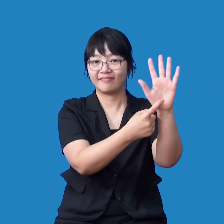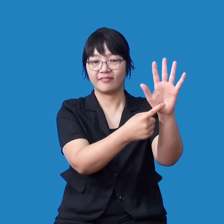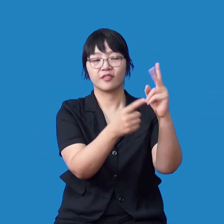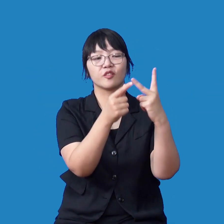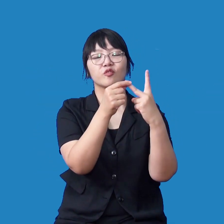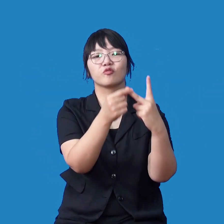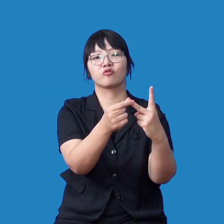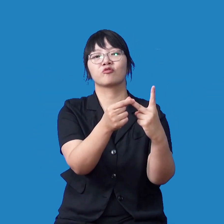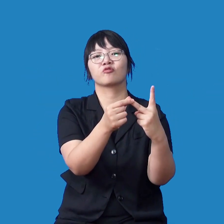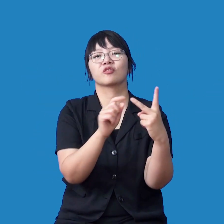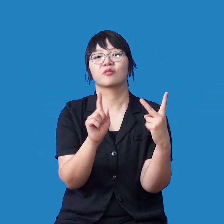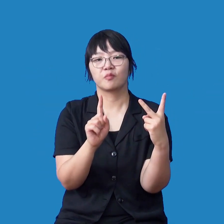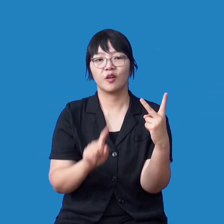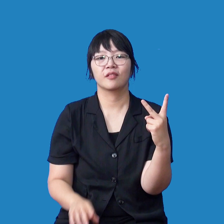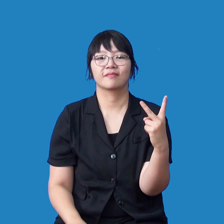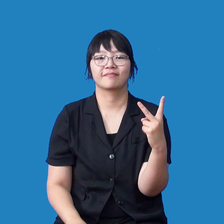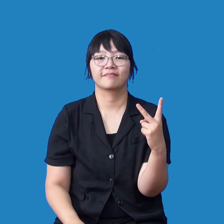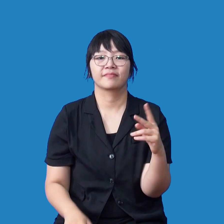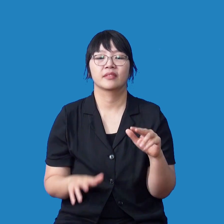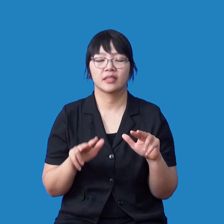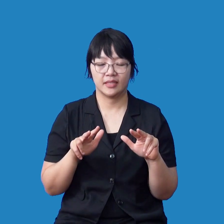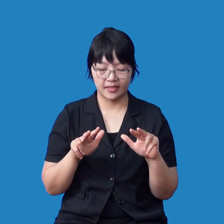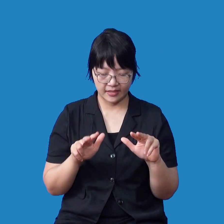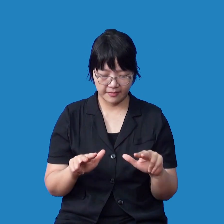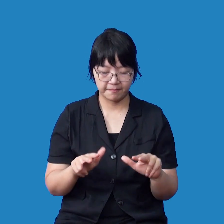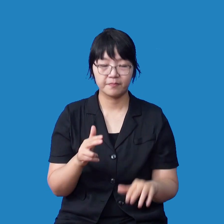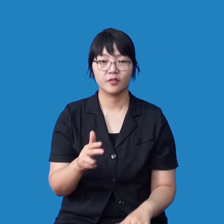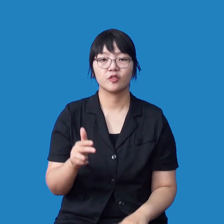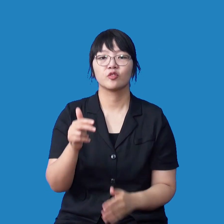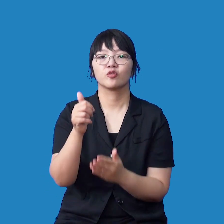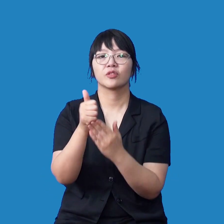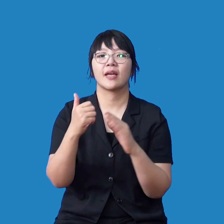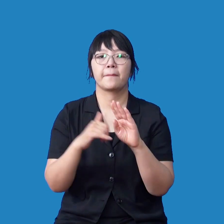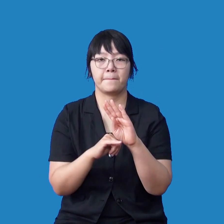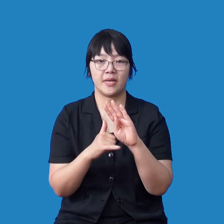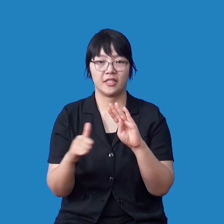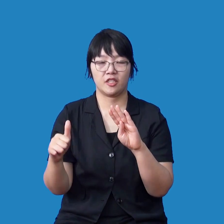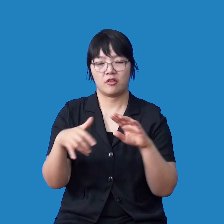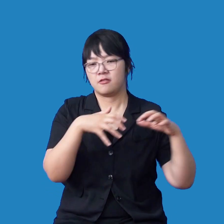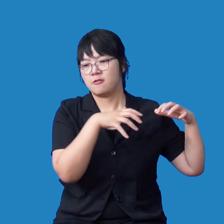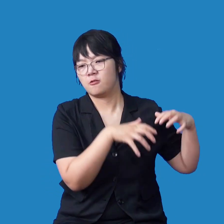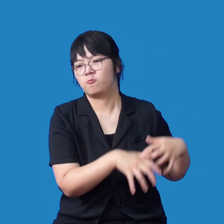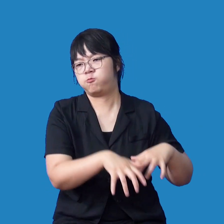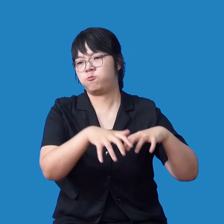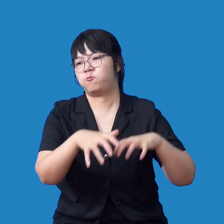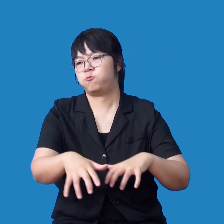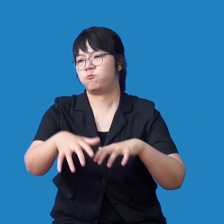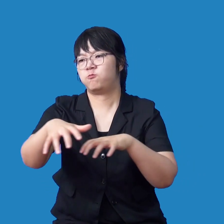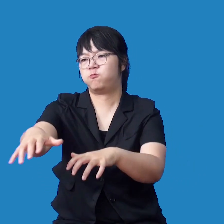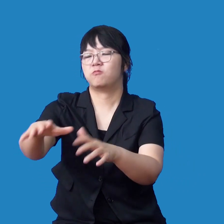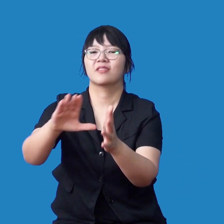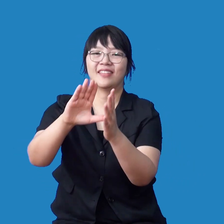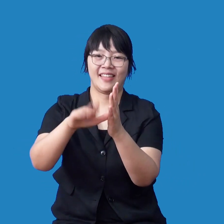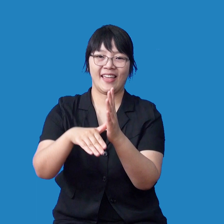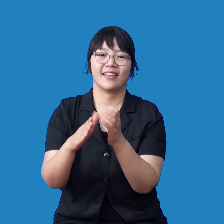나팔이고, 둘째는 지금은 주의 백성들이 행진할 때이기